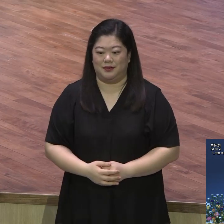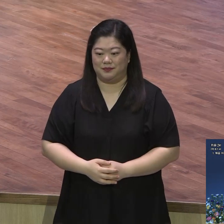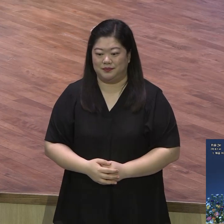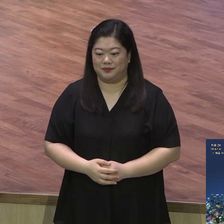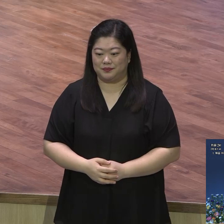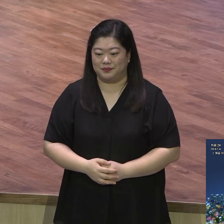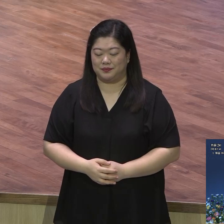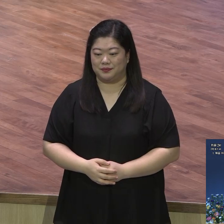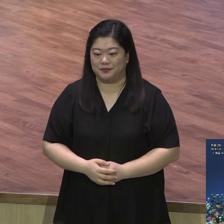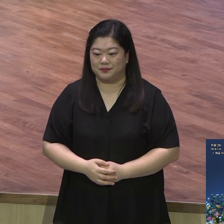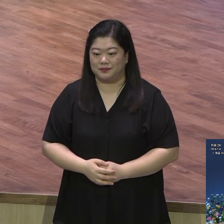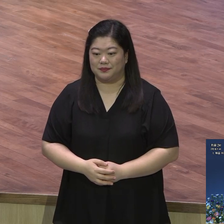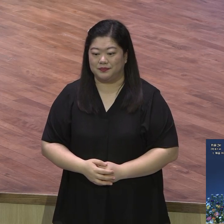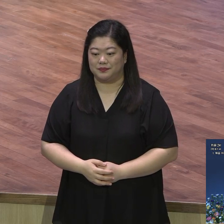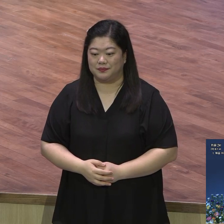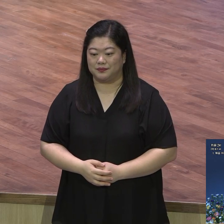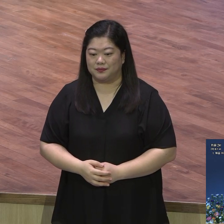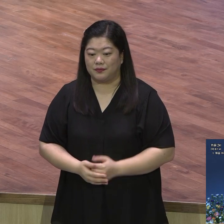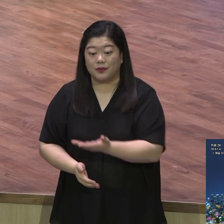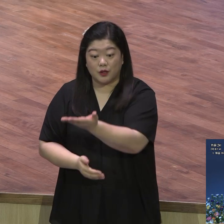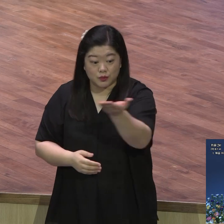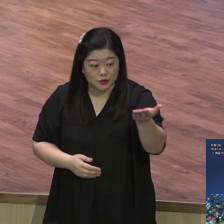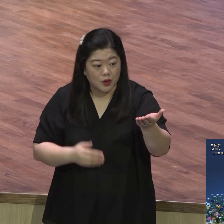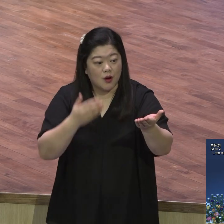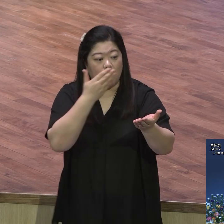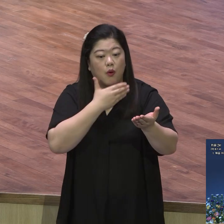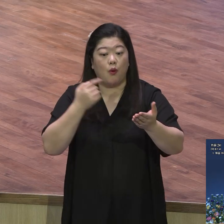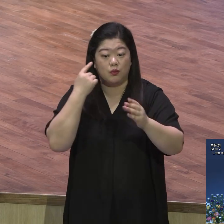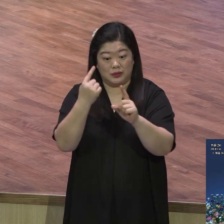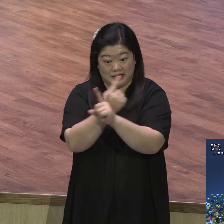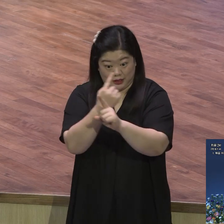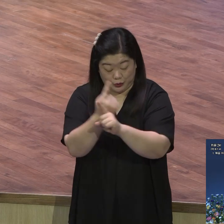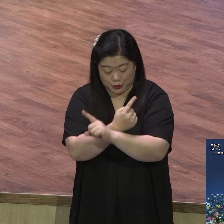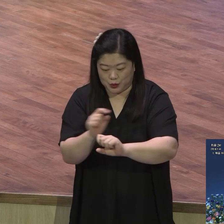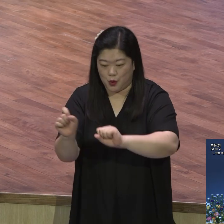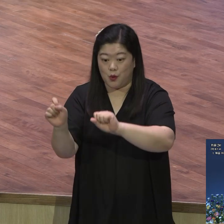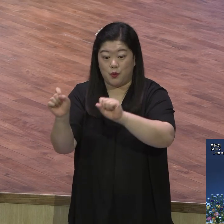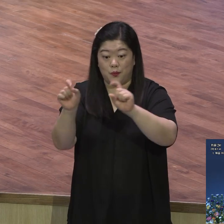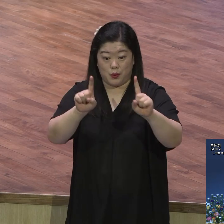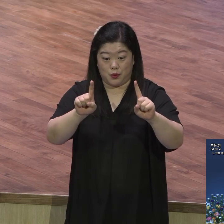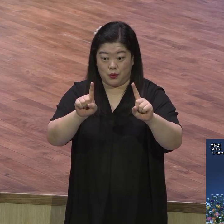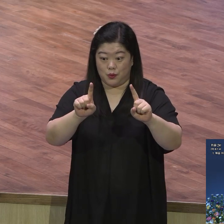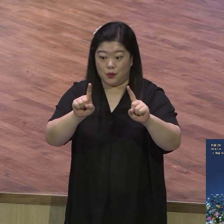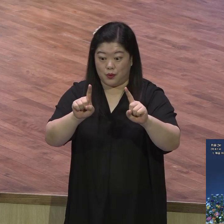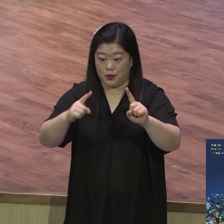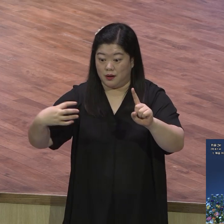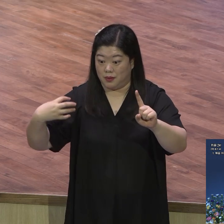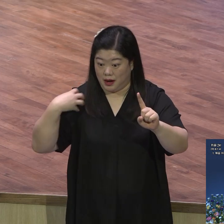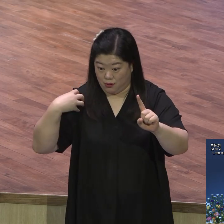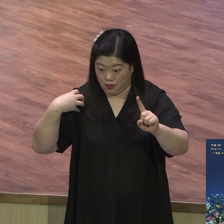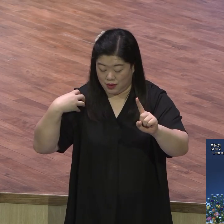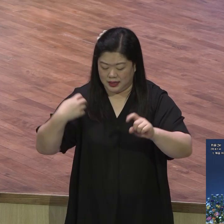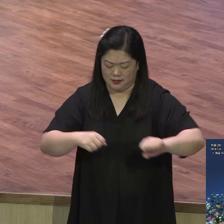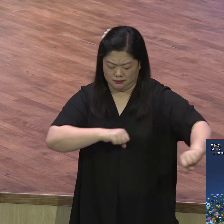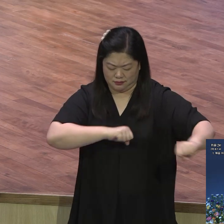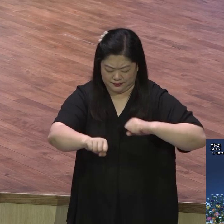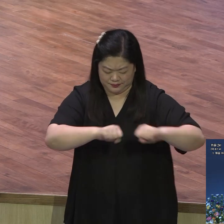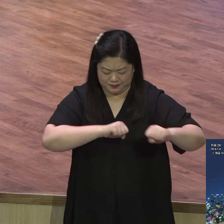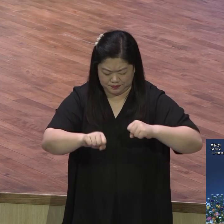영혼계 모든 성도를 이런 복음 치유와 회복의 주역으로 서가면서 하나님이 가장 기뻐하시는